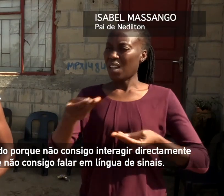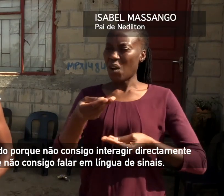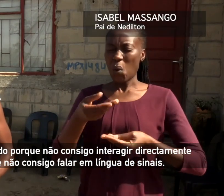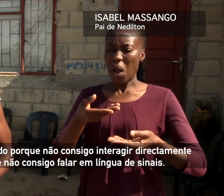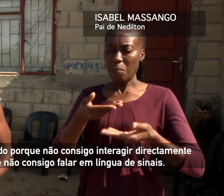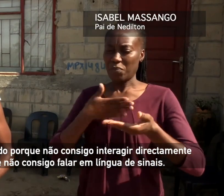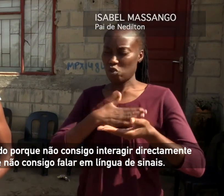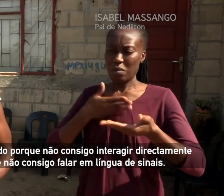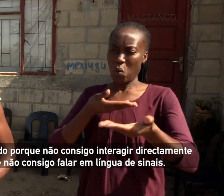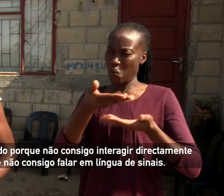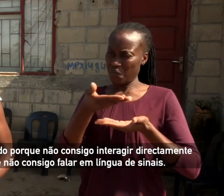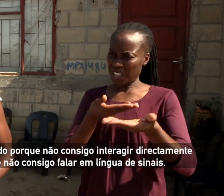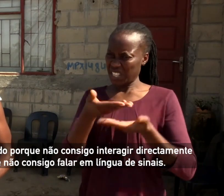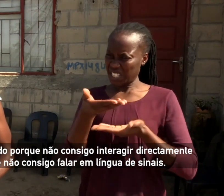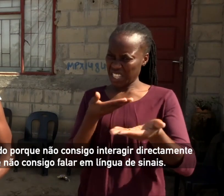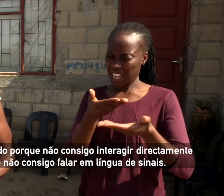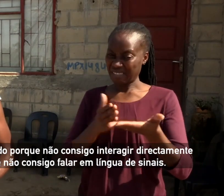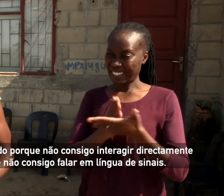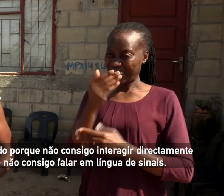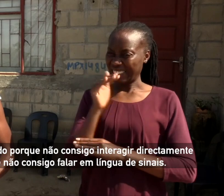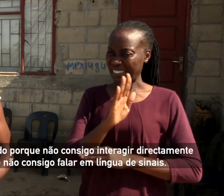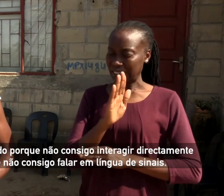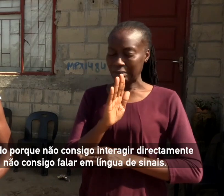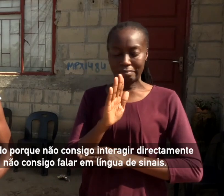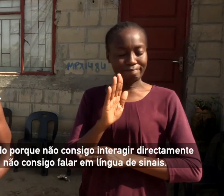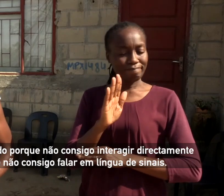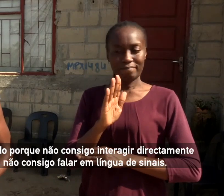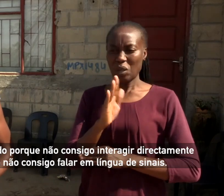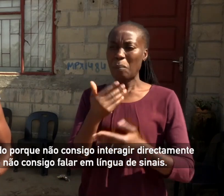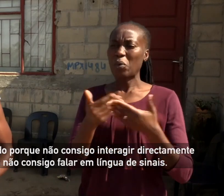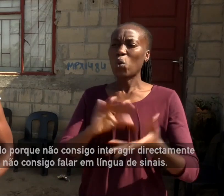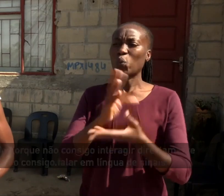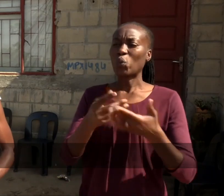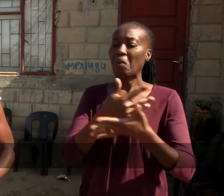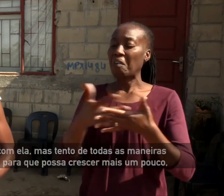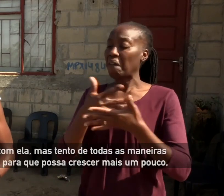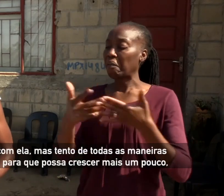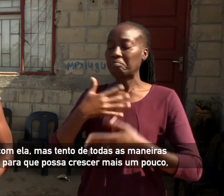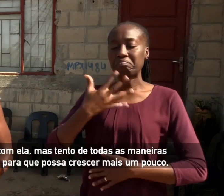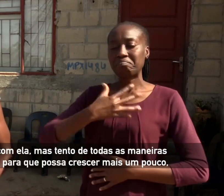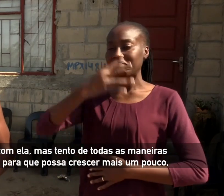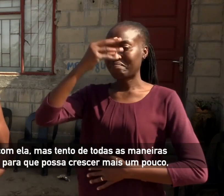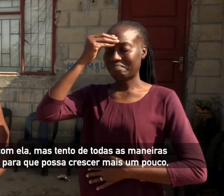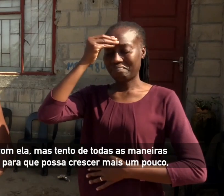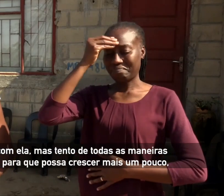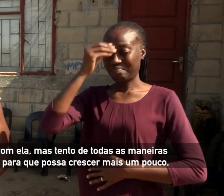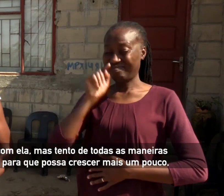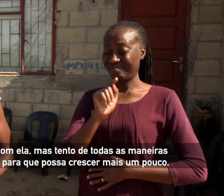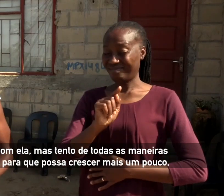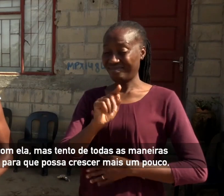com ela, porque nem todas as línguas eu consigo falar com ela. Pouco sei